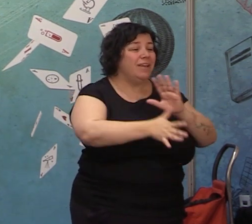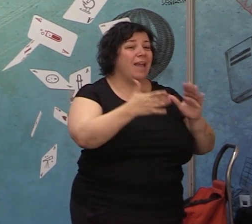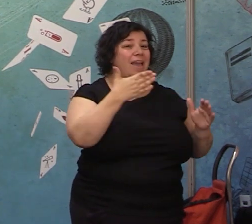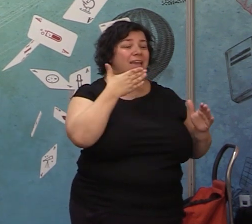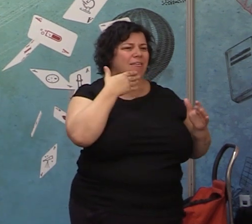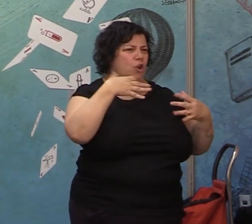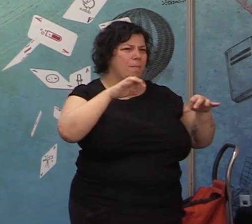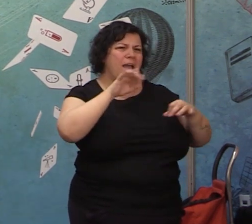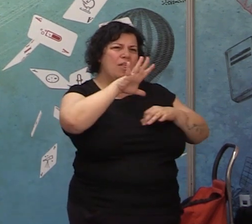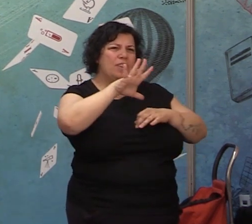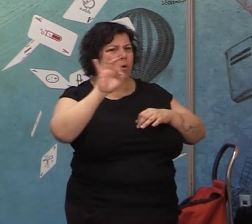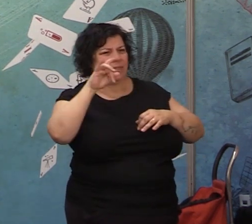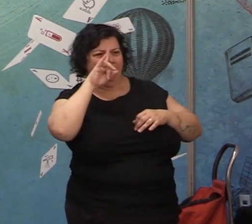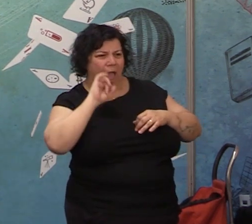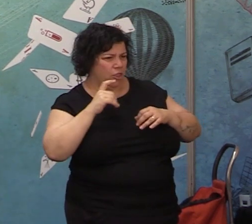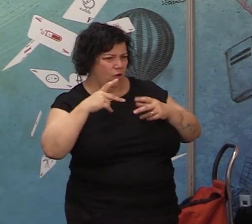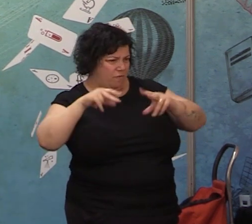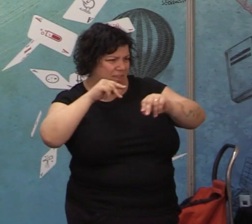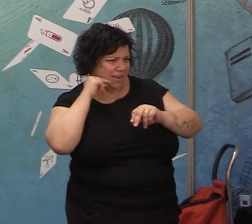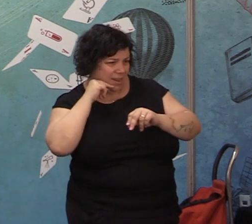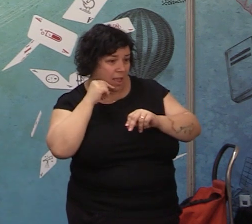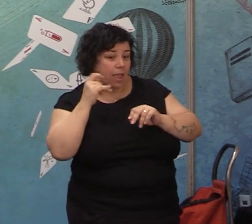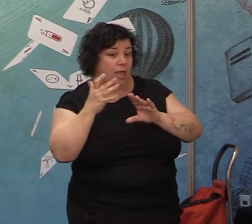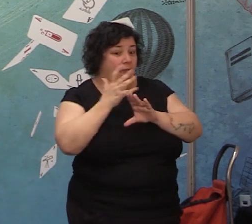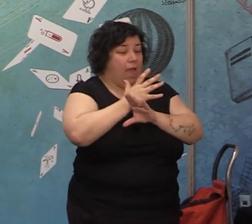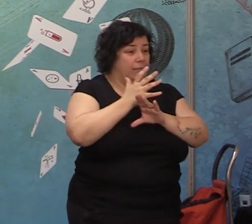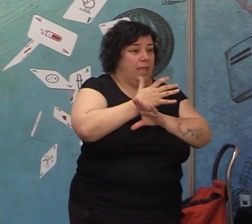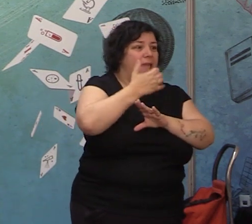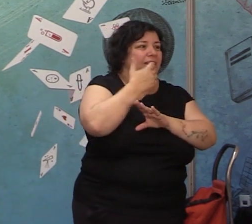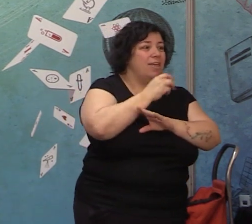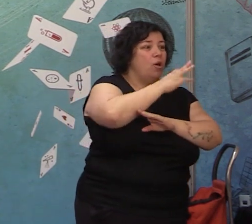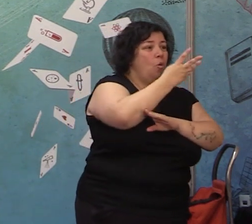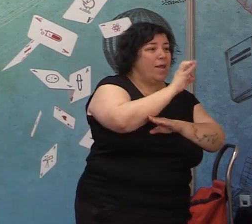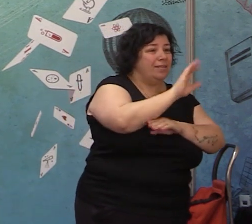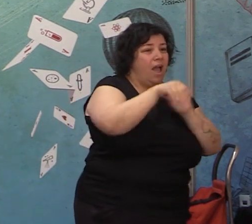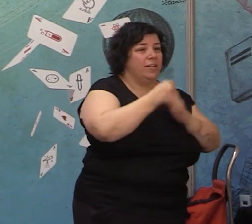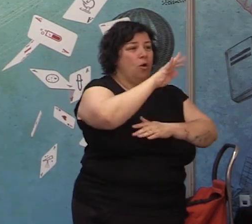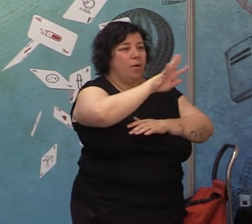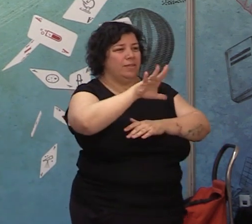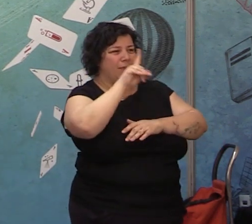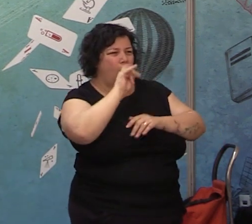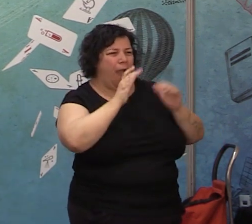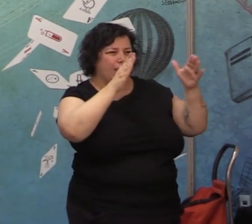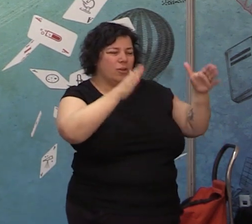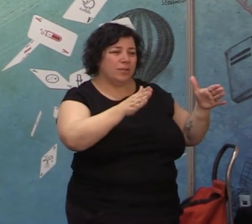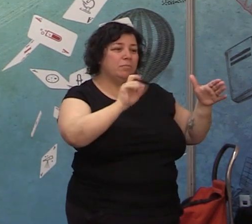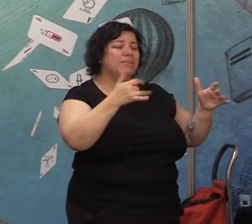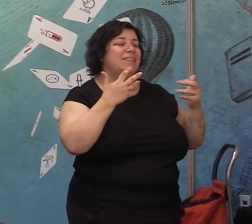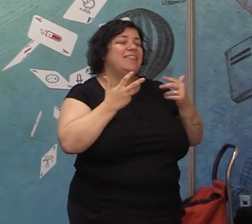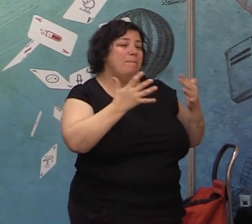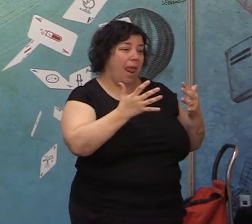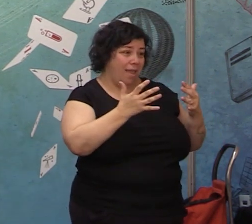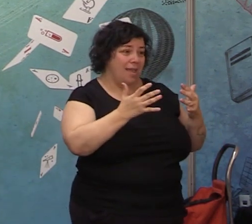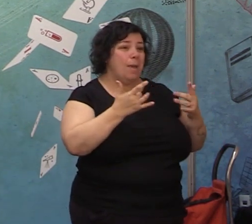edad normal son unos 50 años, cuando aparece entre los 40 y 45 años es una menopausia temprana y